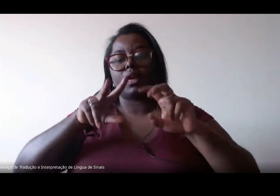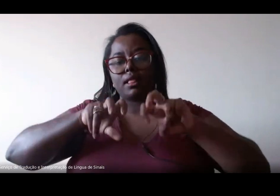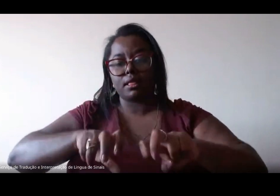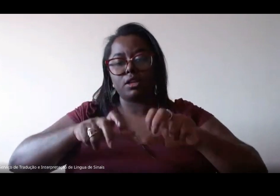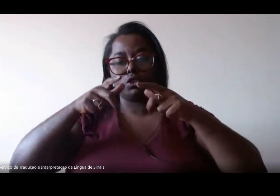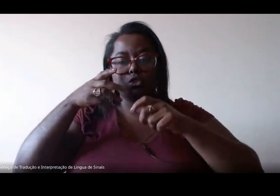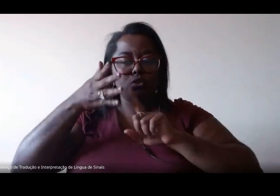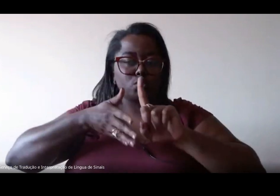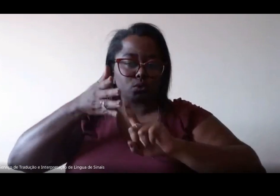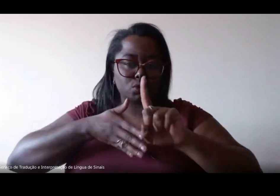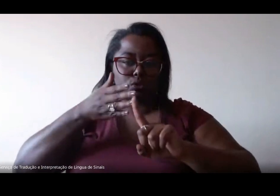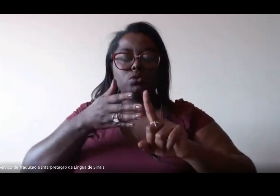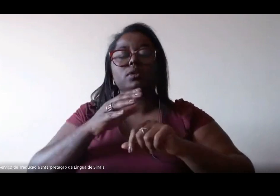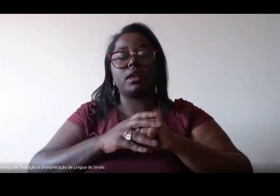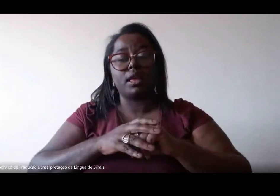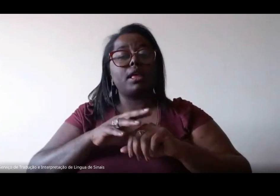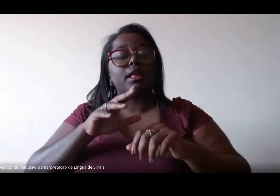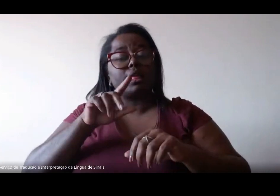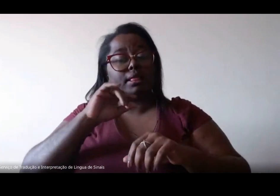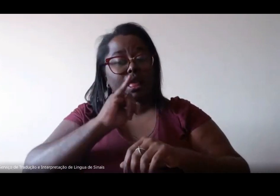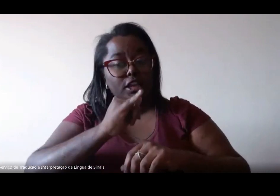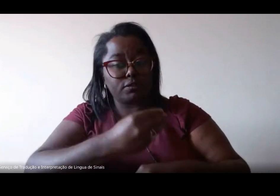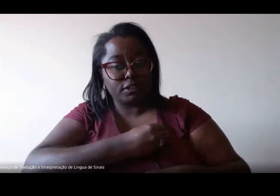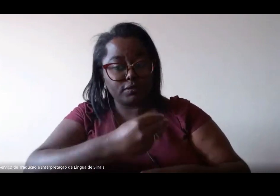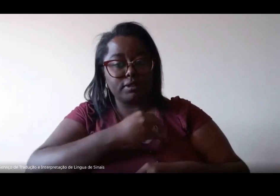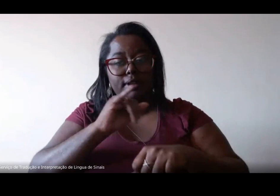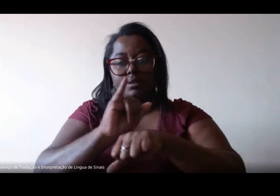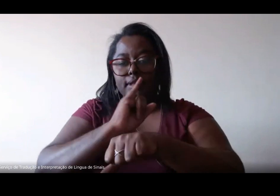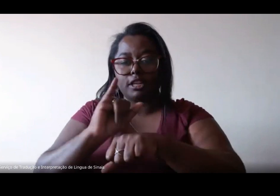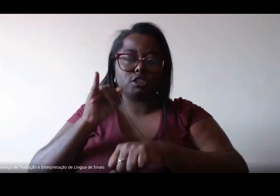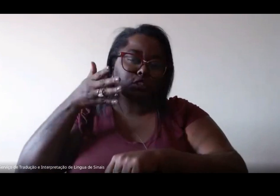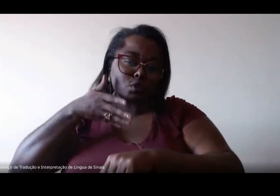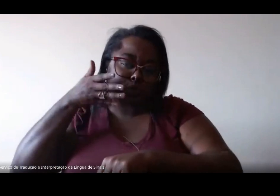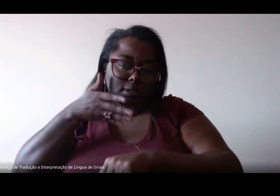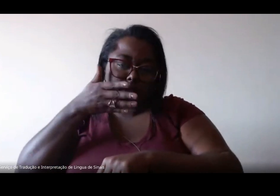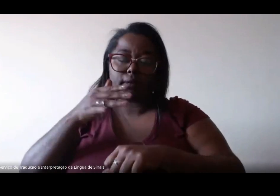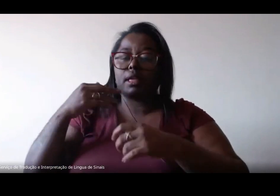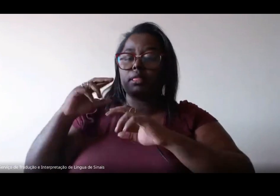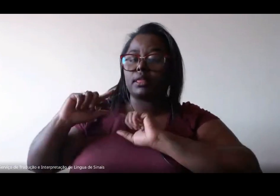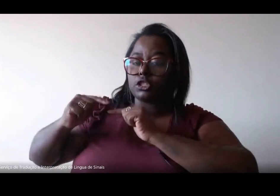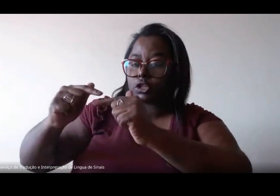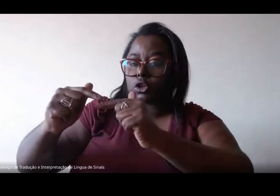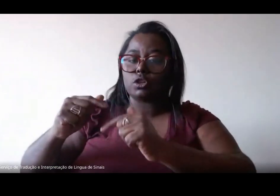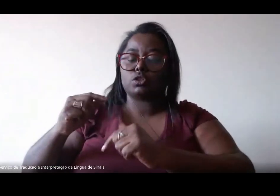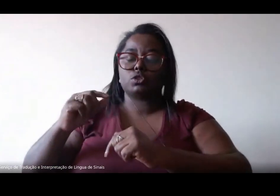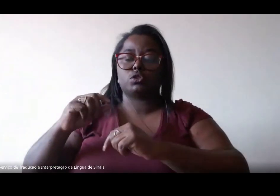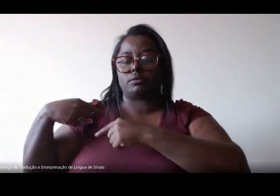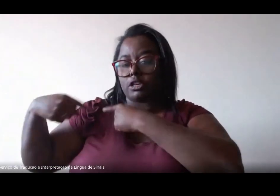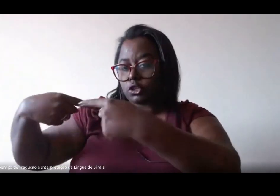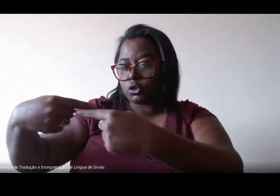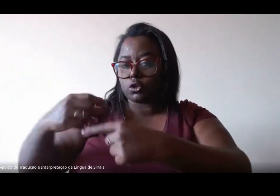em narrativa de vida, estratégias discursivas, ironia, paródia e outros, trajetória